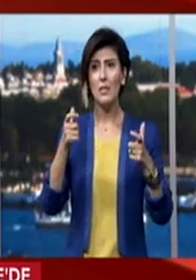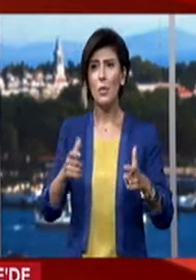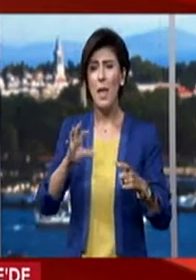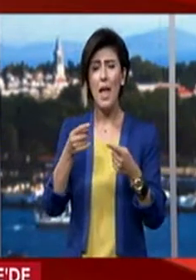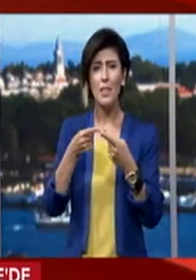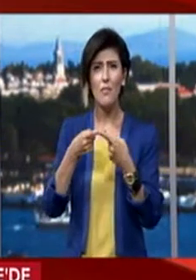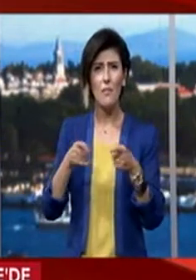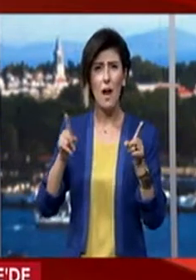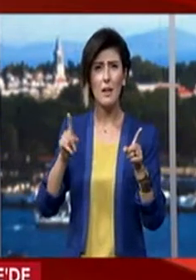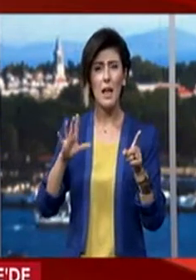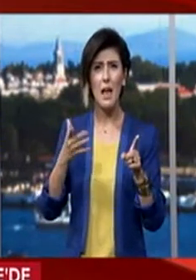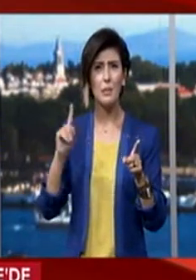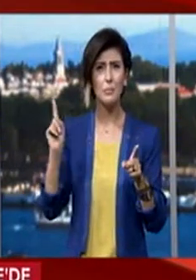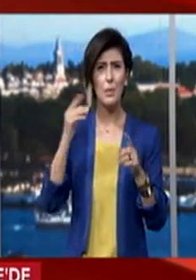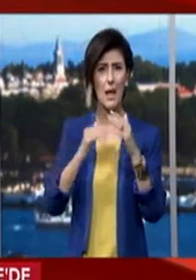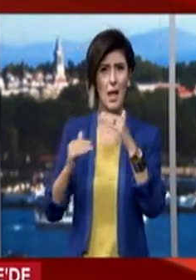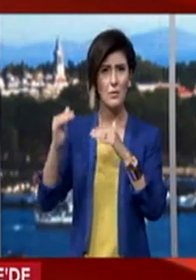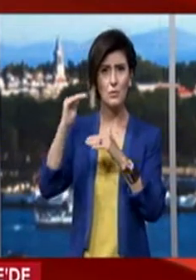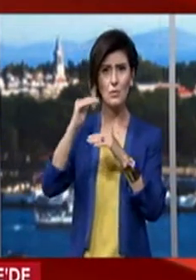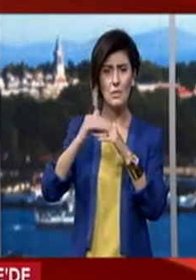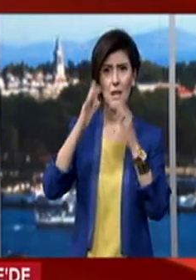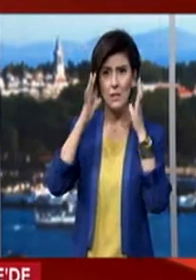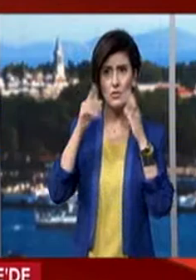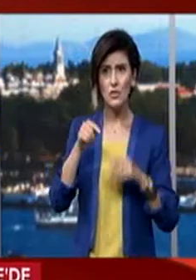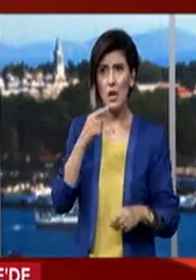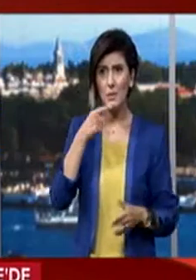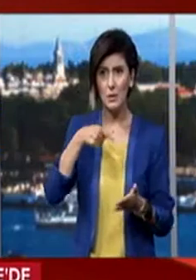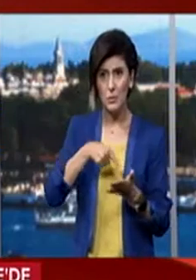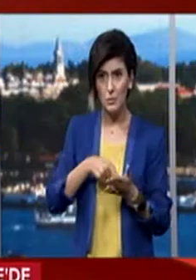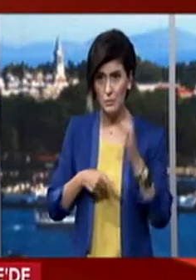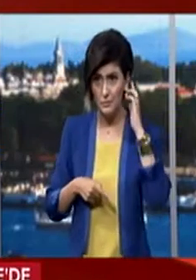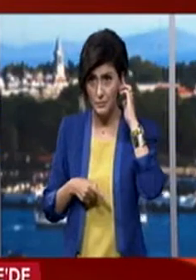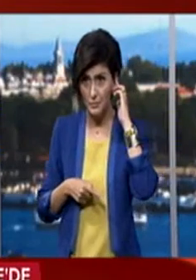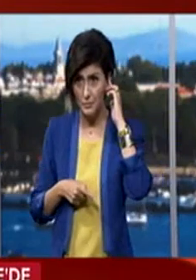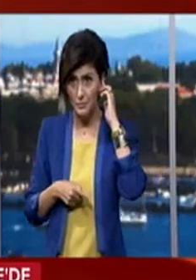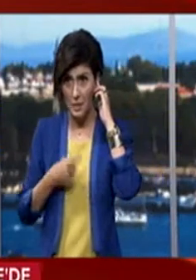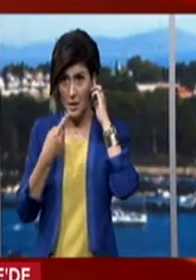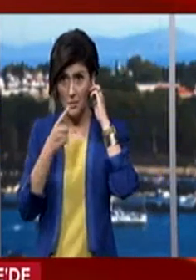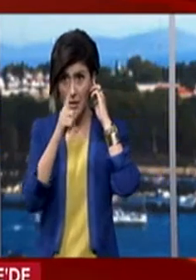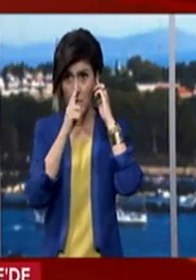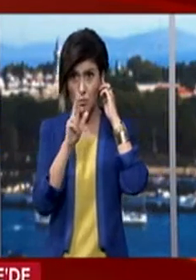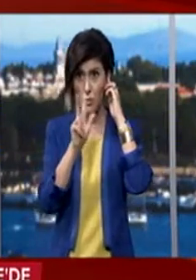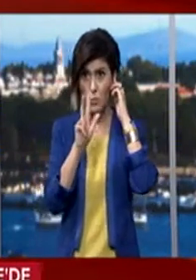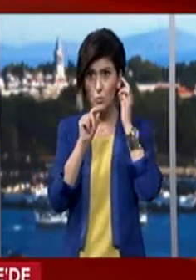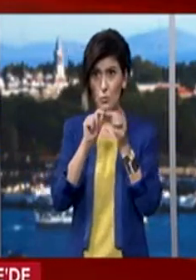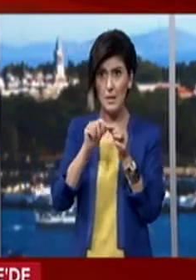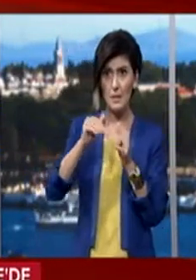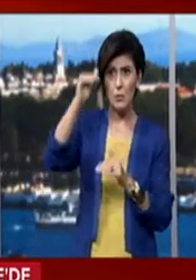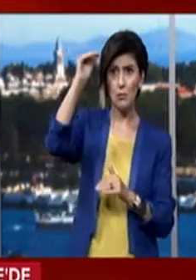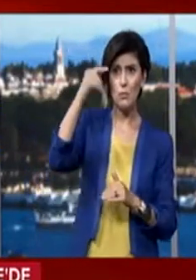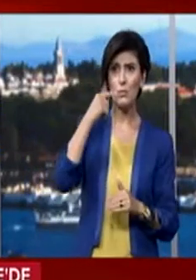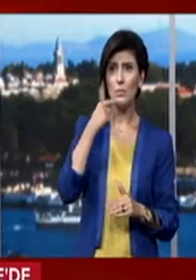değişik camilerden birinin açılışı olacak. Güneysu'dayız. 1130 metre yükseklikte rakımda.